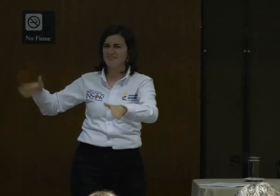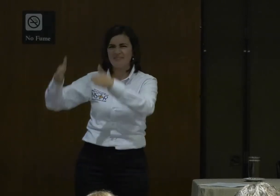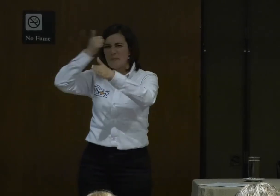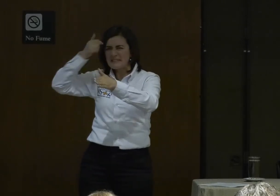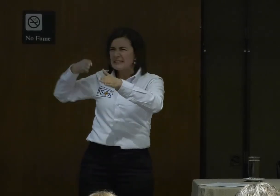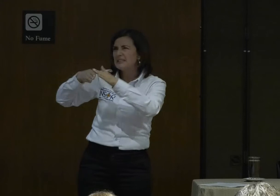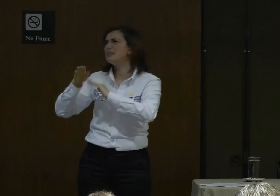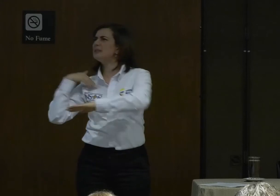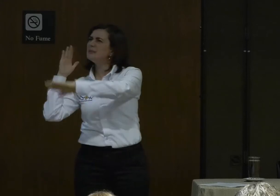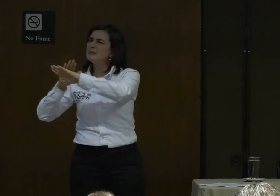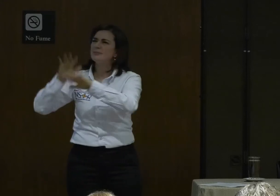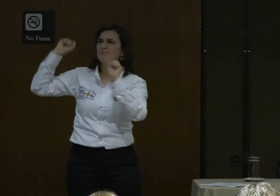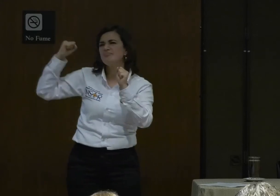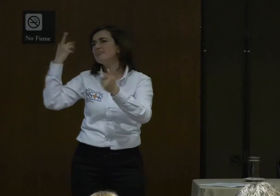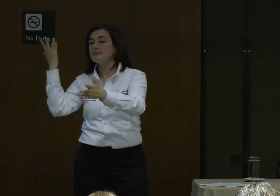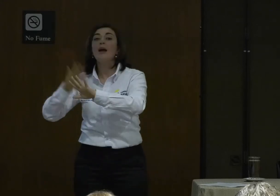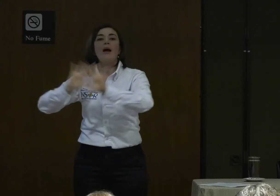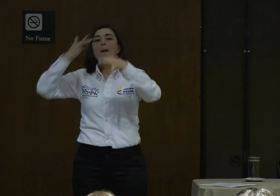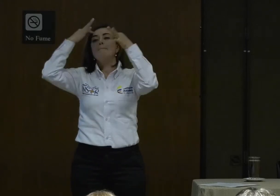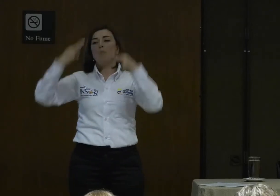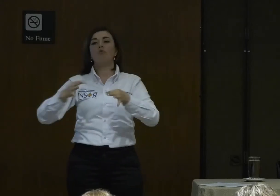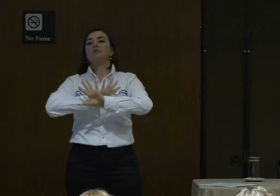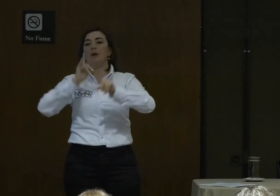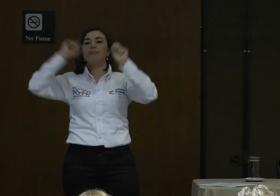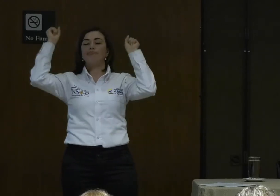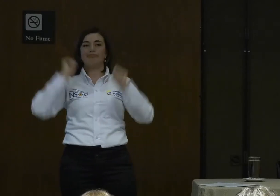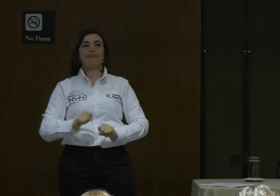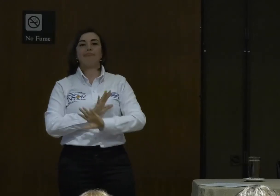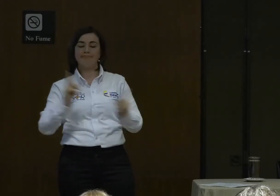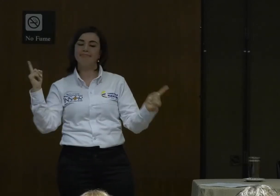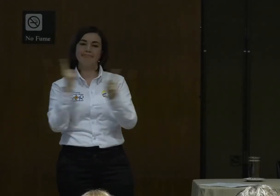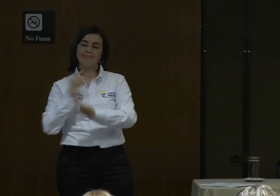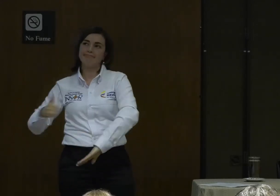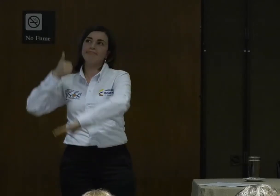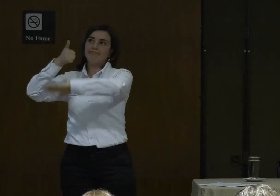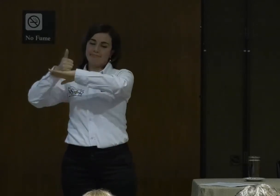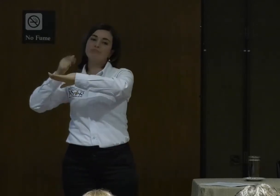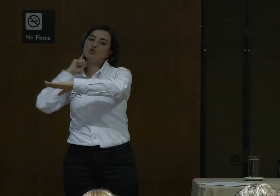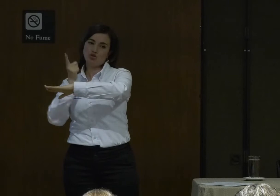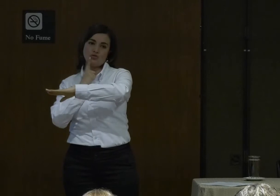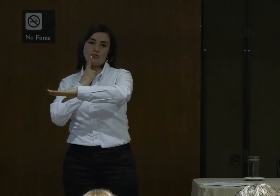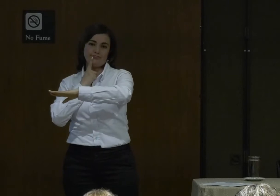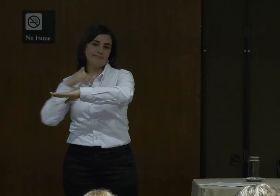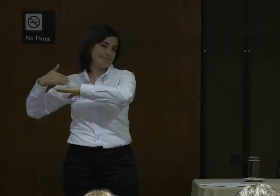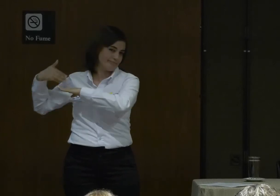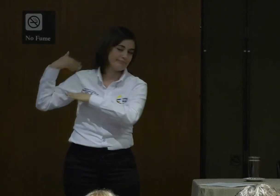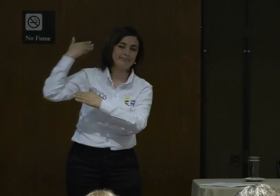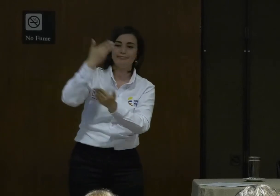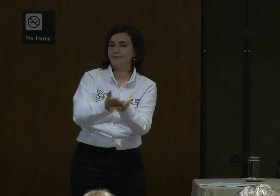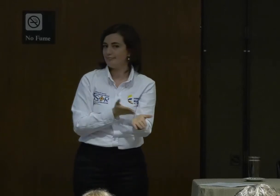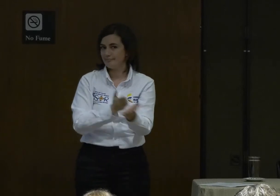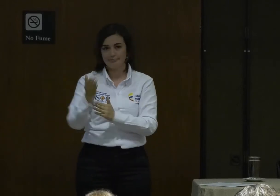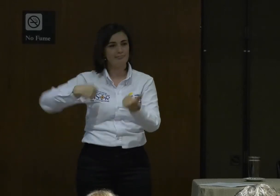Capitolio. Y por fin pues se hizo el cambio de rector y se puso un rector sordo, y a